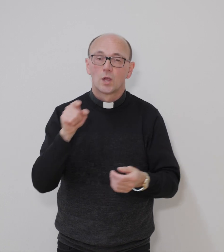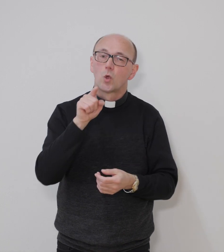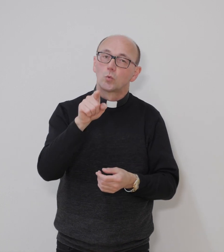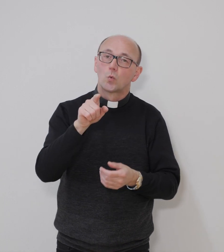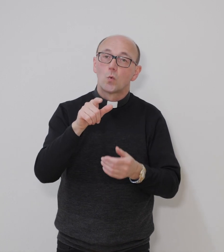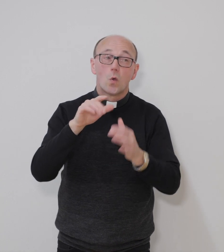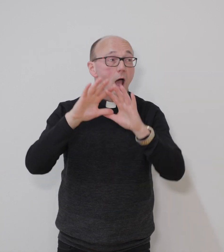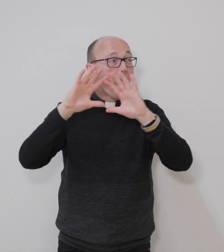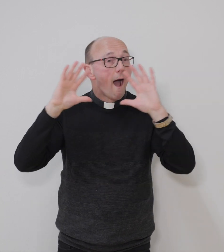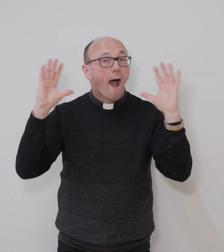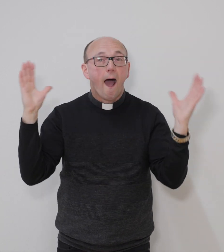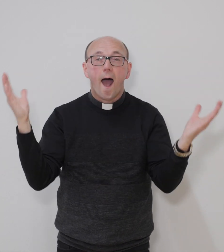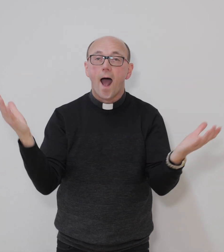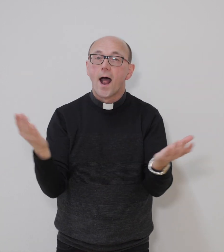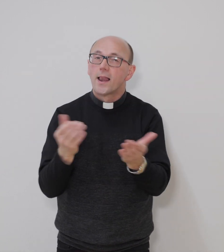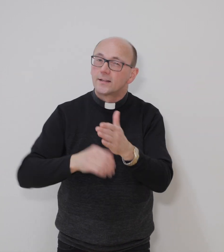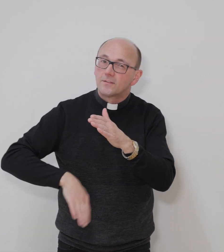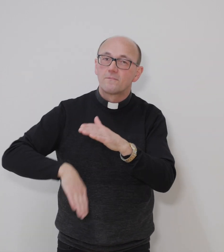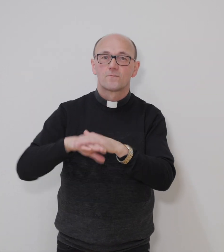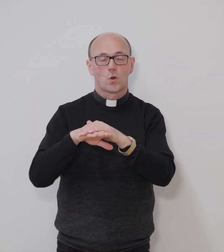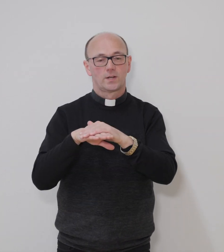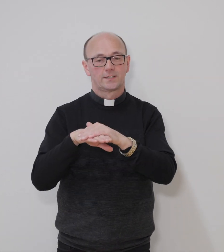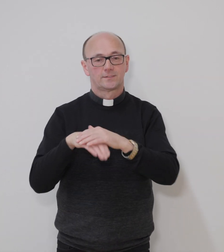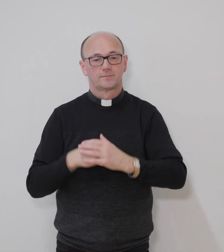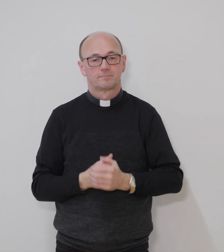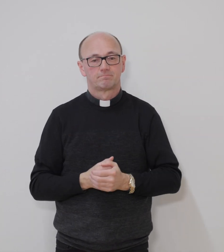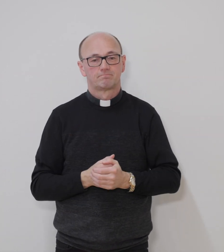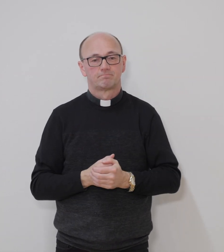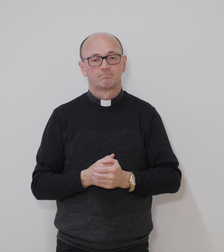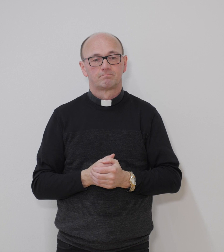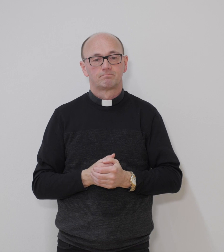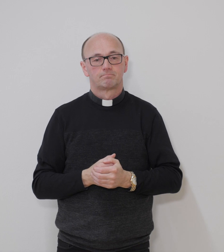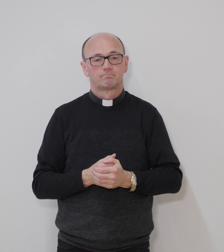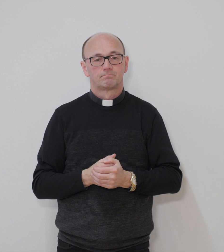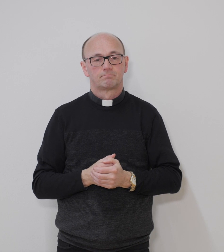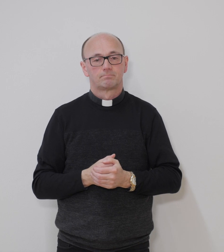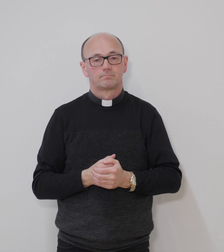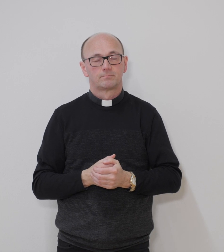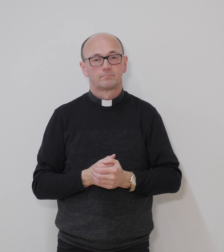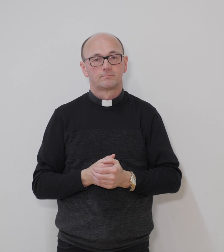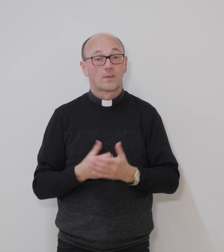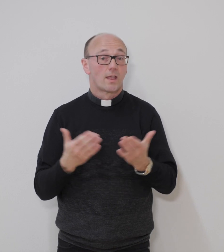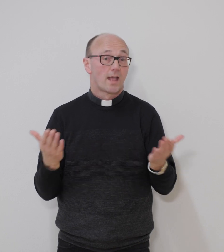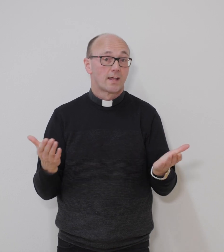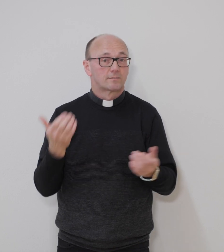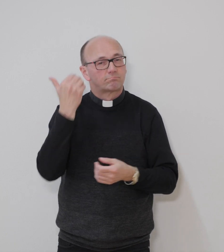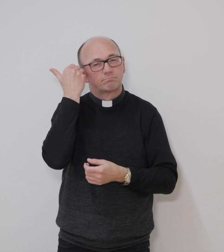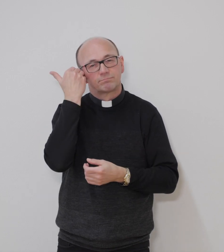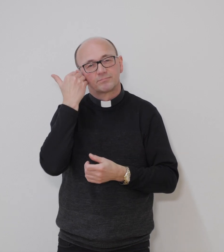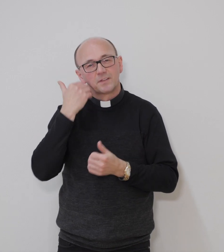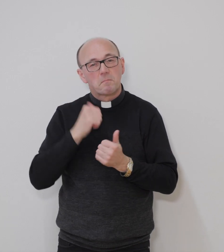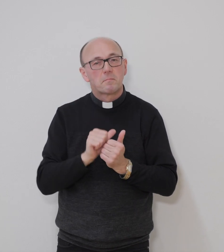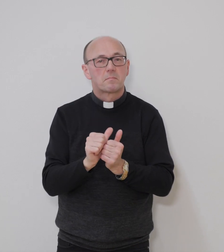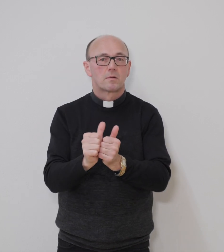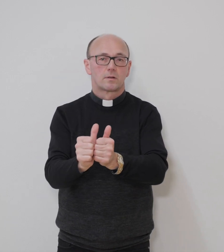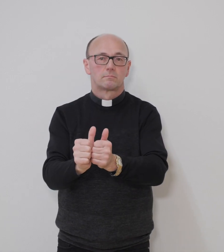vollenden wird. Herr Jesus Christus, steh uns bei, dass wir alle Zeit mit dir leben und in das Reich